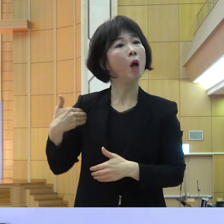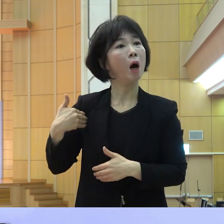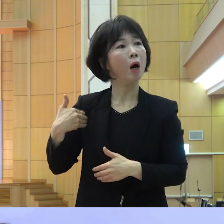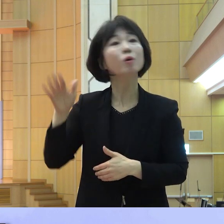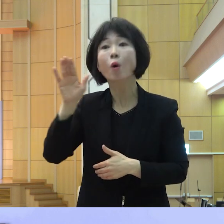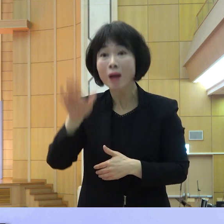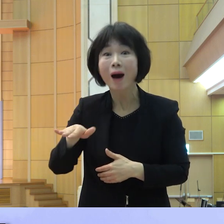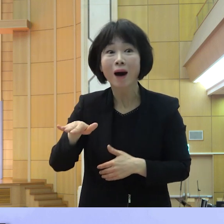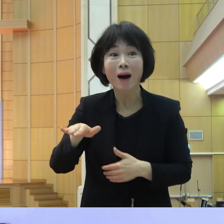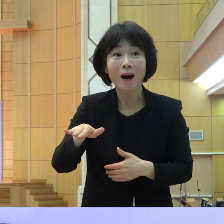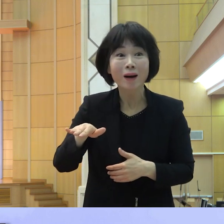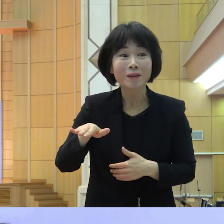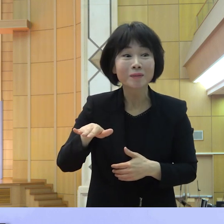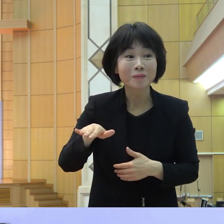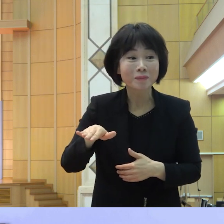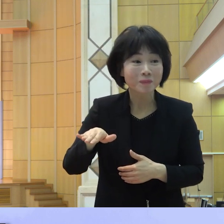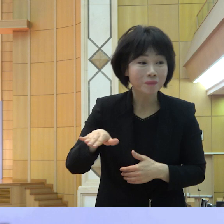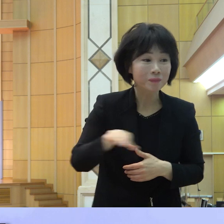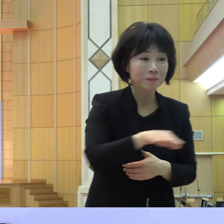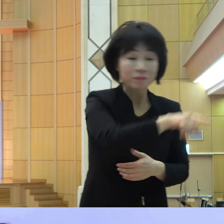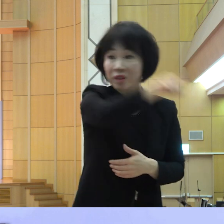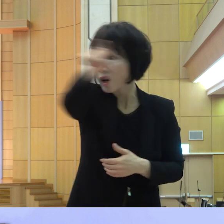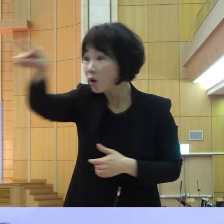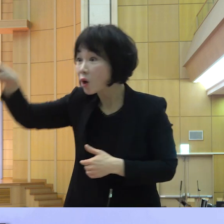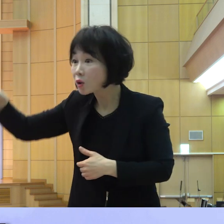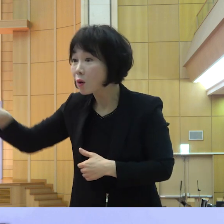광야에서 내게 먹이셨나니.